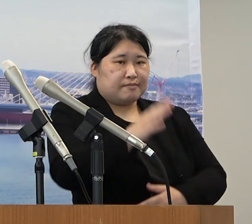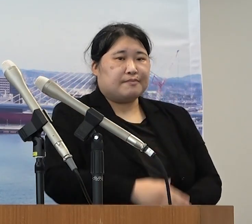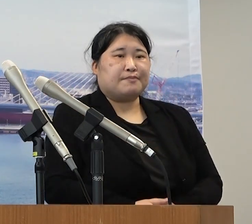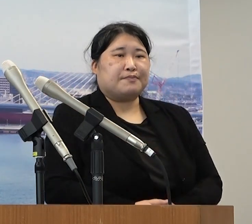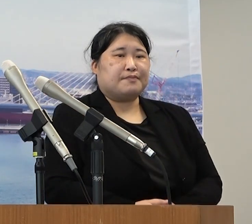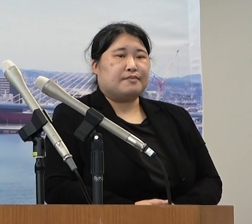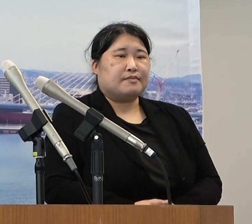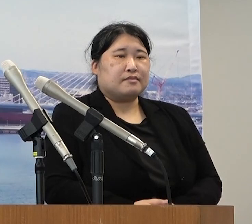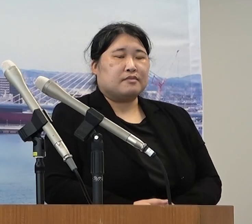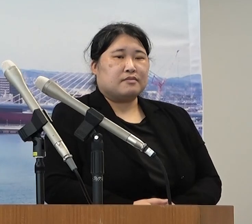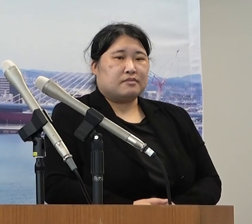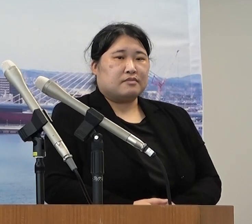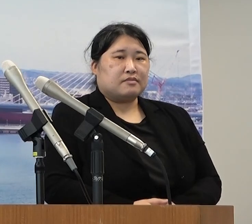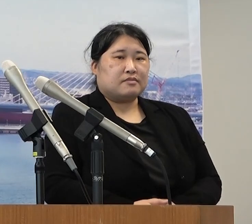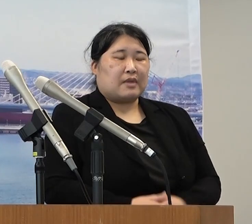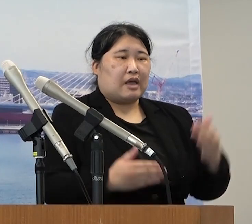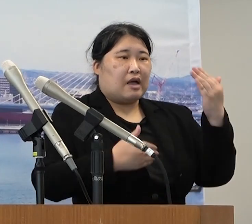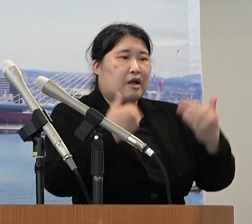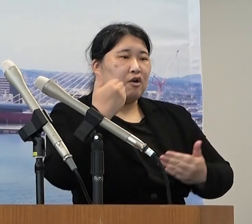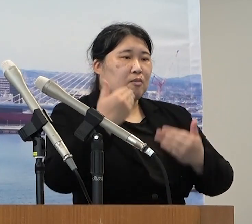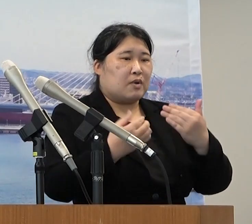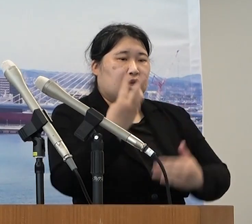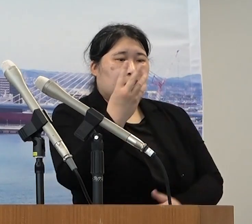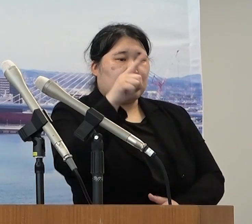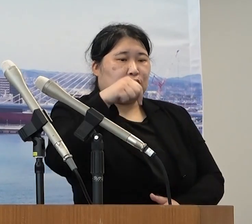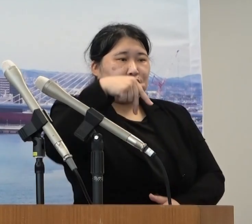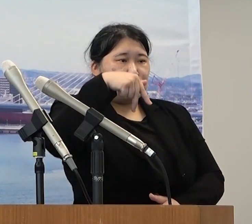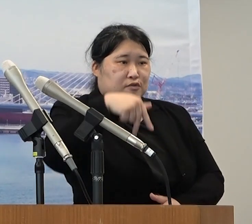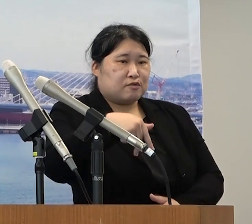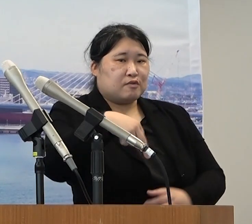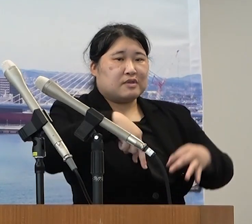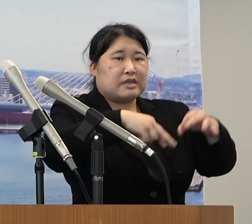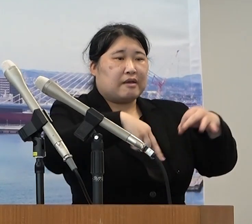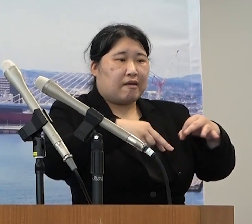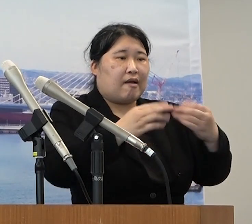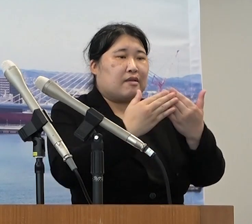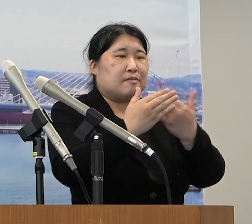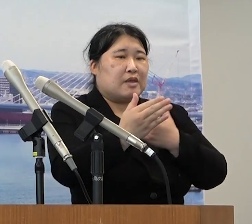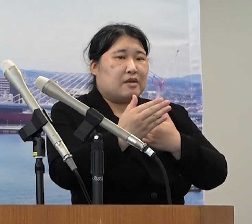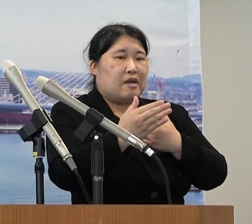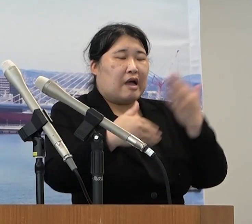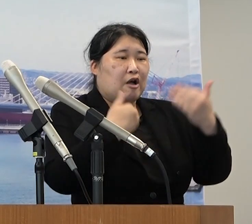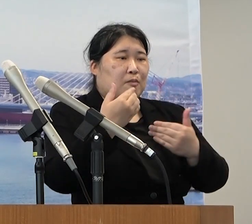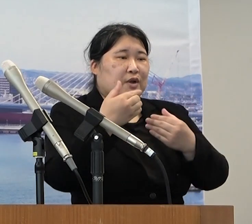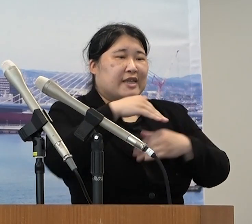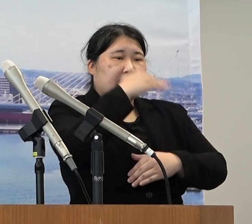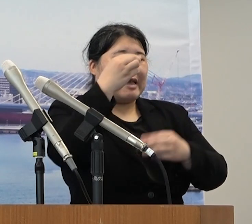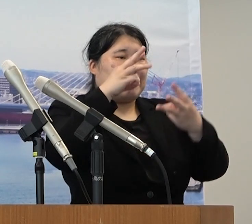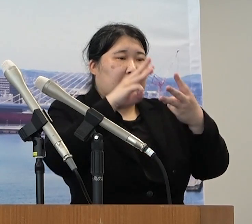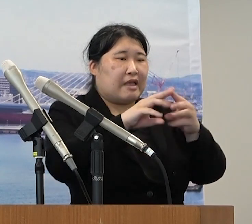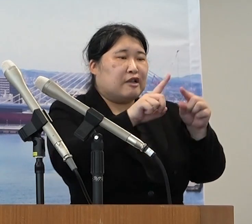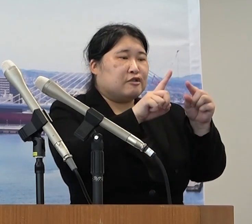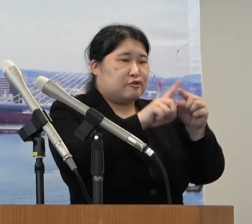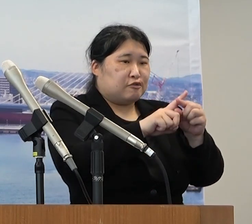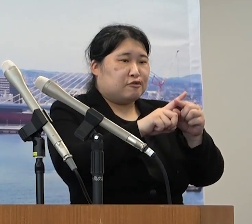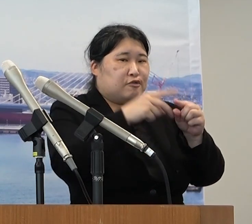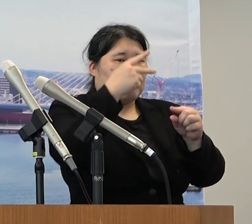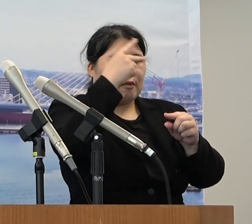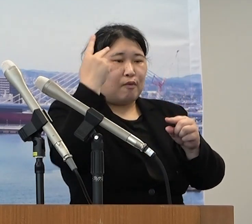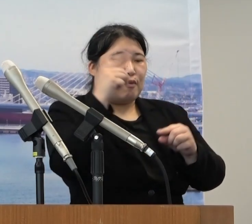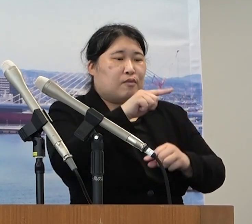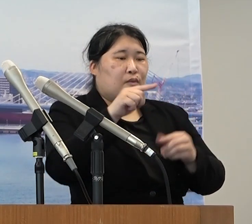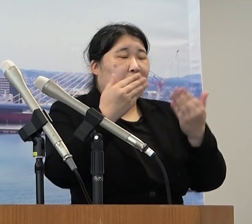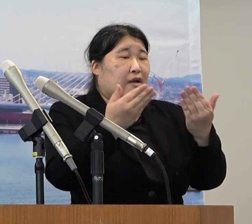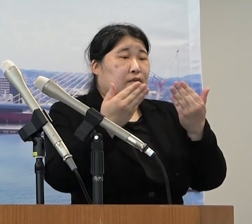ます。青森ユースサッカーフェスティバルは青森山田中学校及び青森山田高等学校